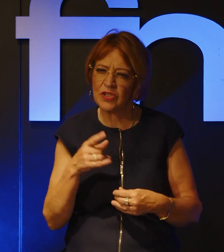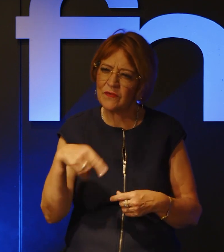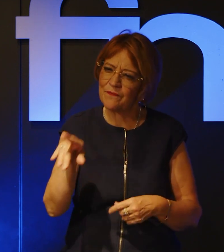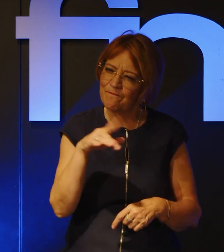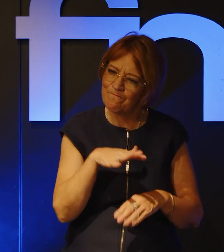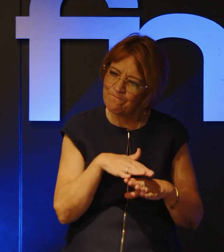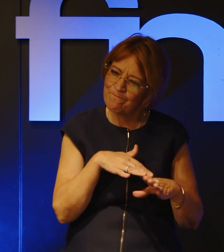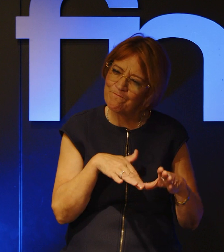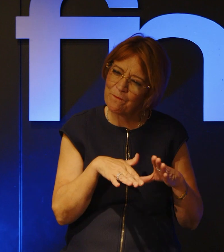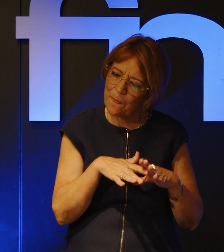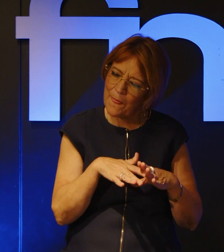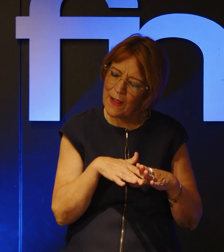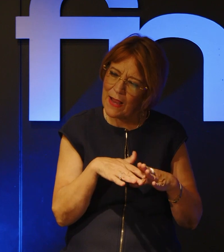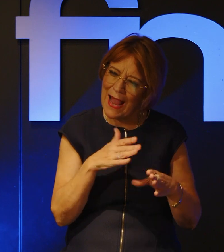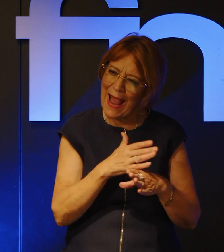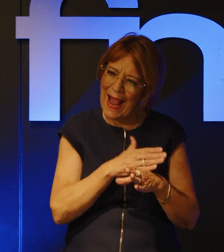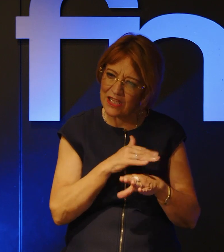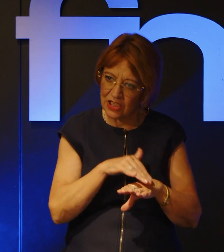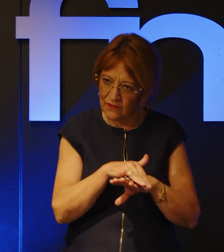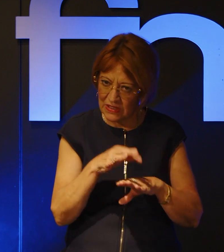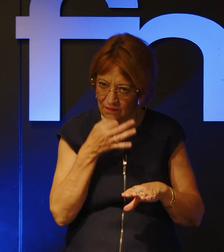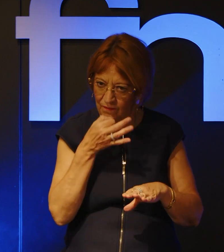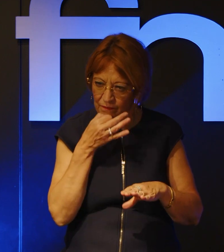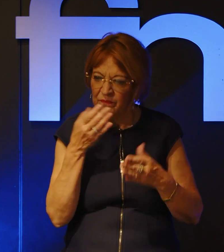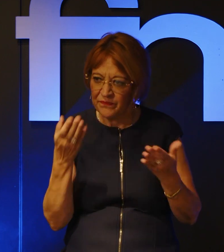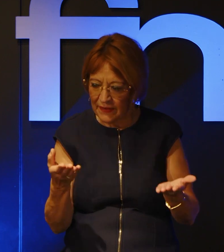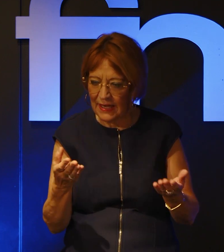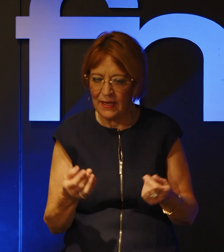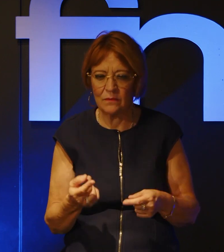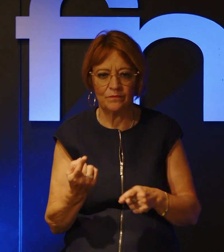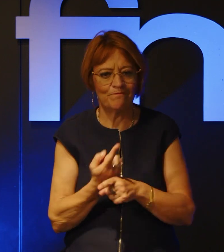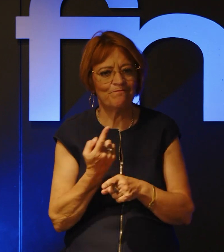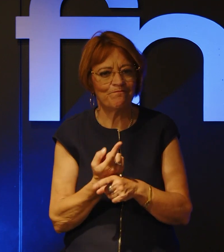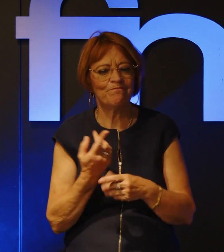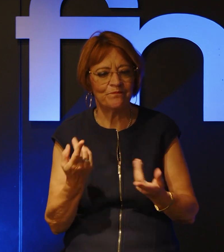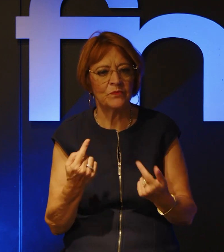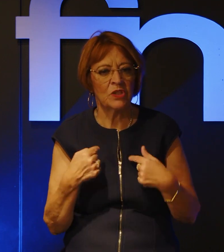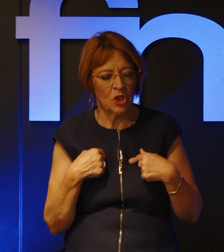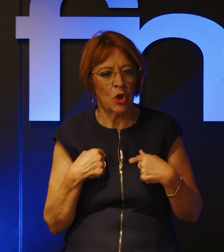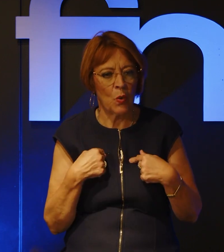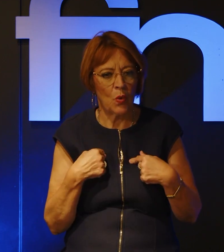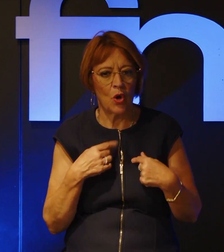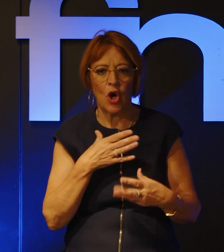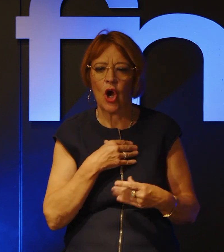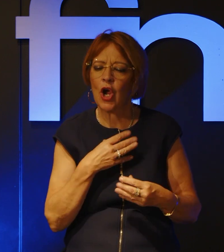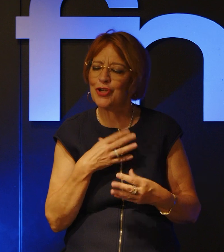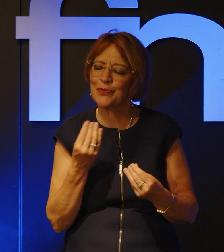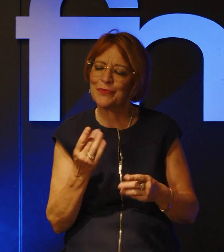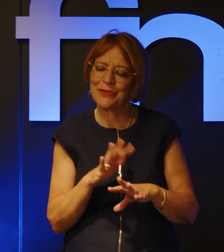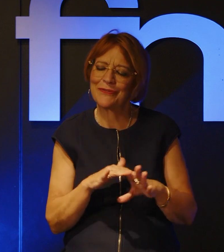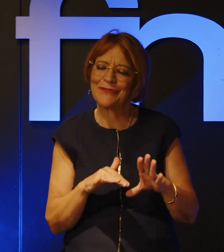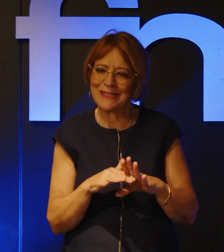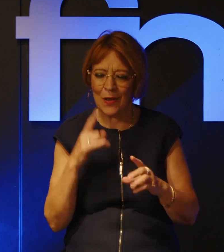fizessem um exercício antes de avançar que é um exercício que eu gosto muito de fazer